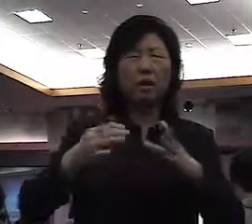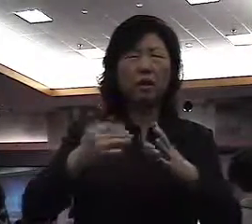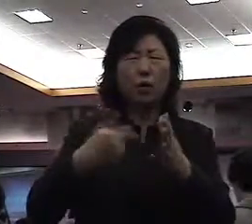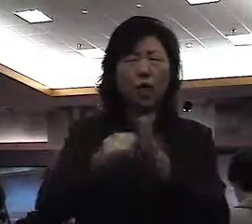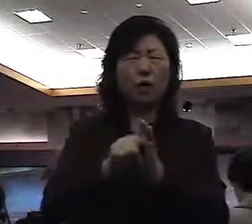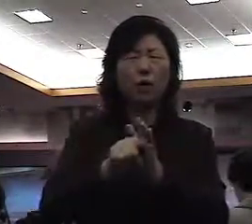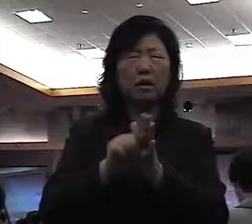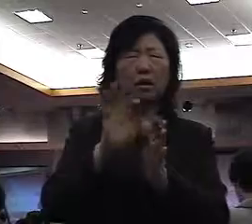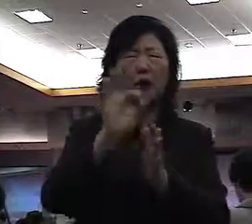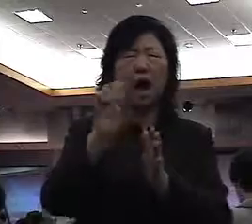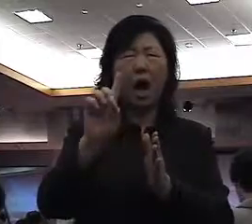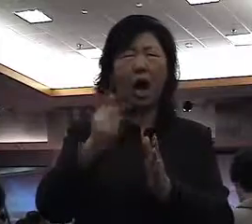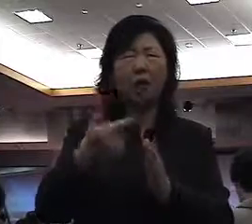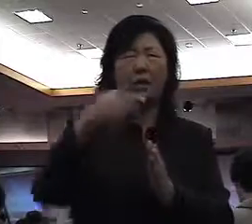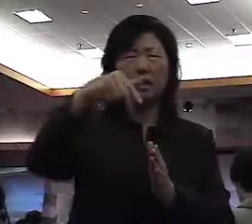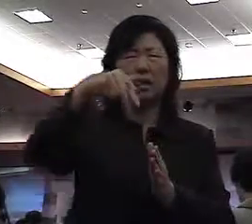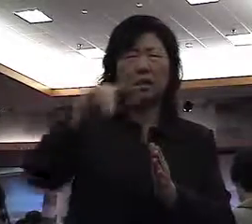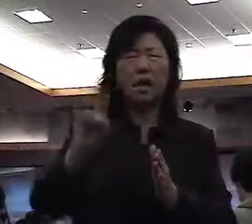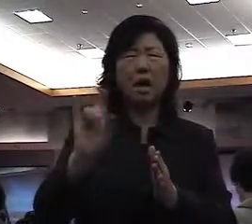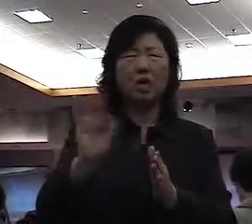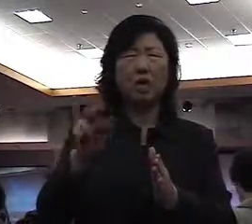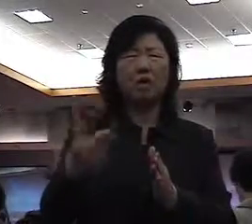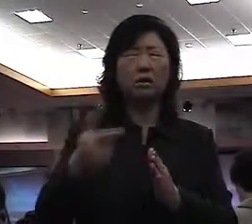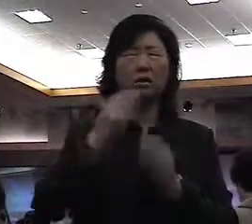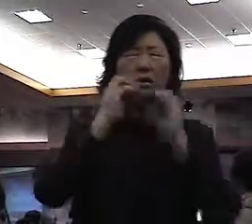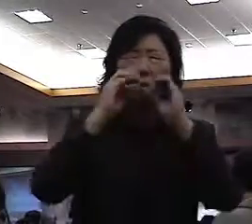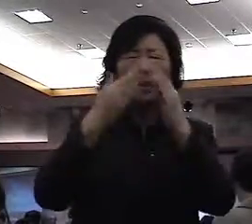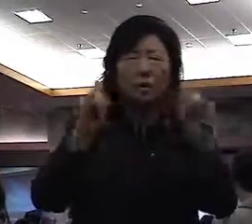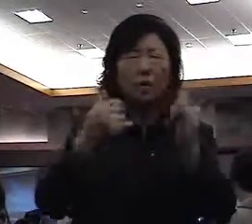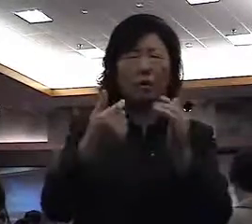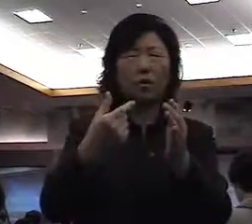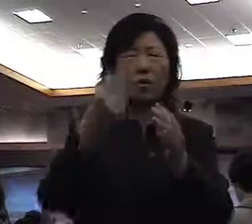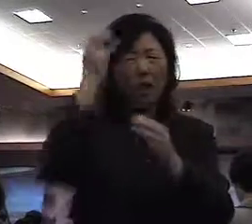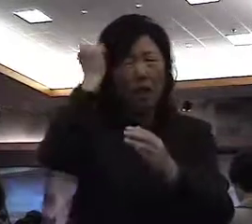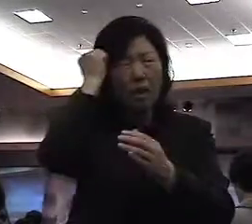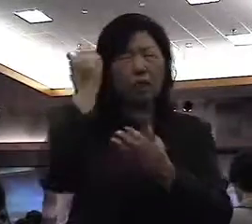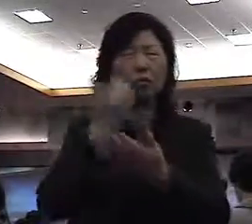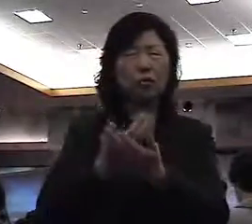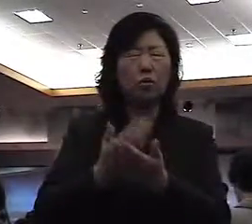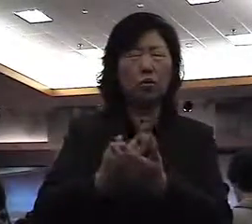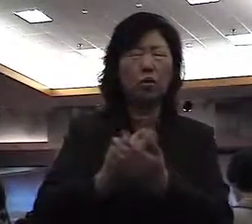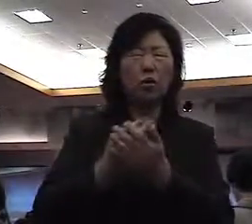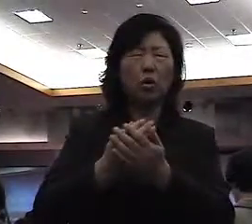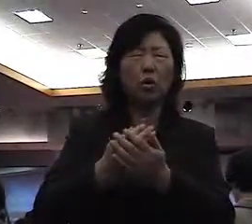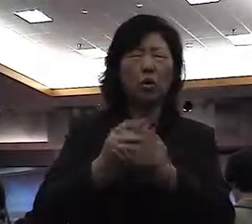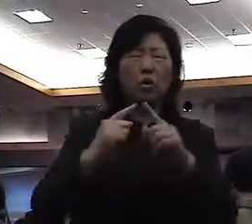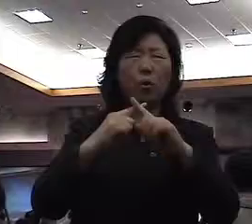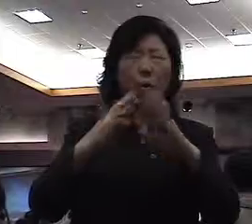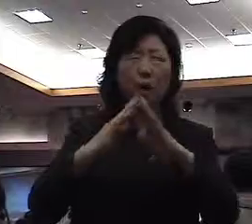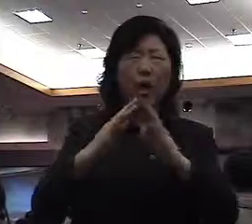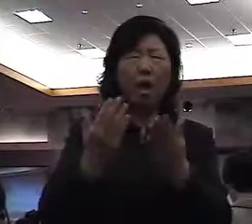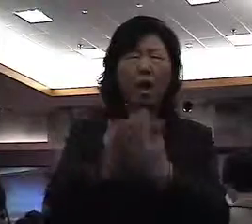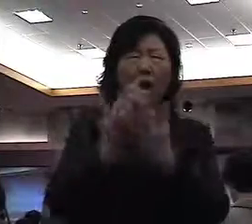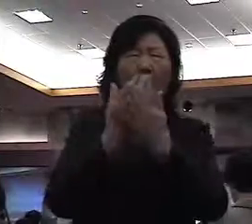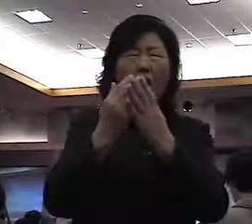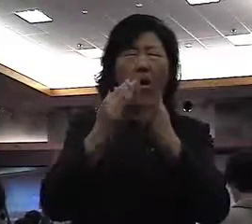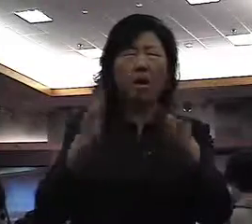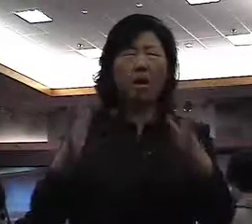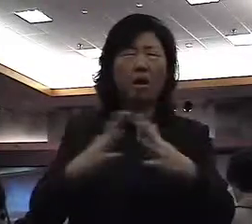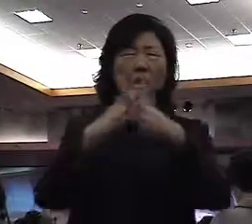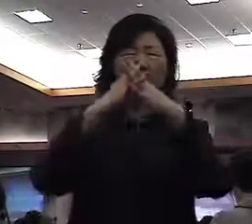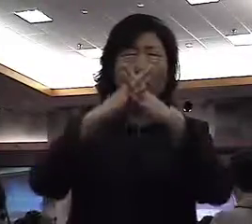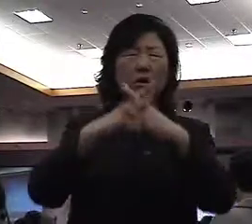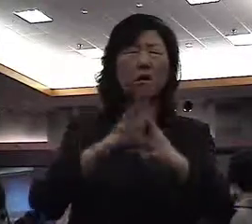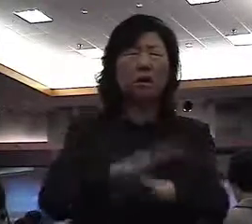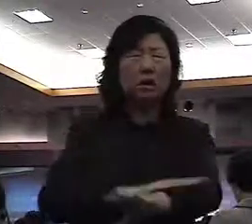안익숙 선교사님을 기억하여 주시옵소서. 유대인 교회 중축공사가 잘 마무리되게 하여 주시고